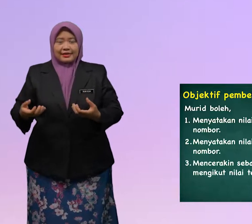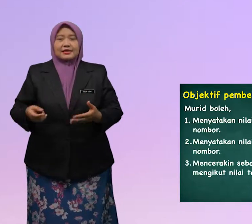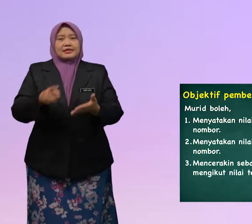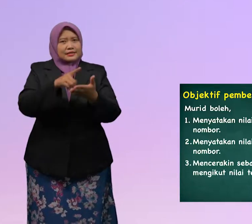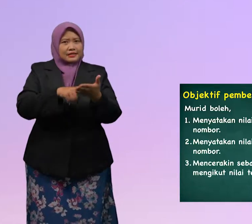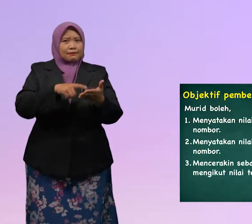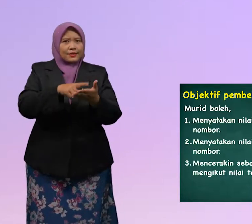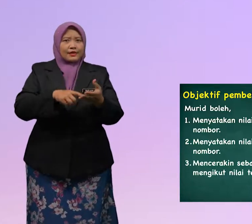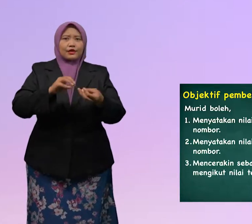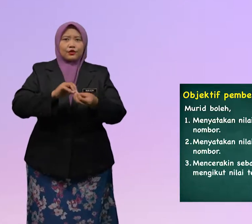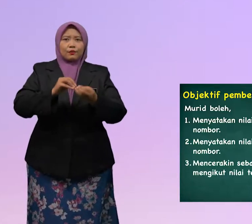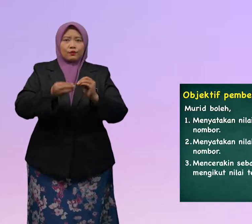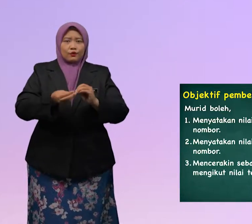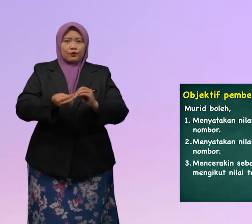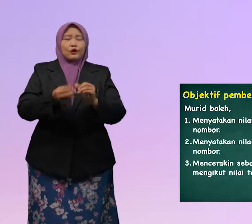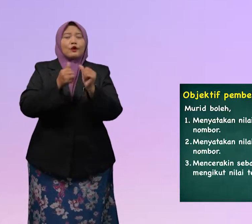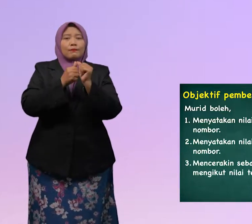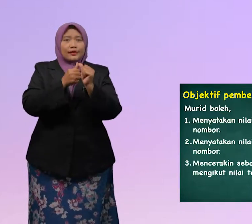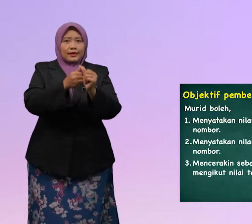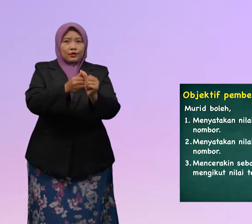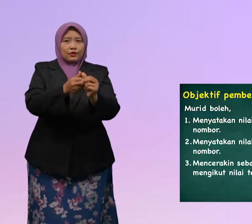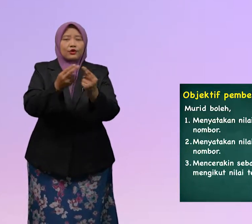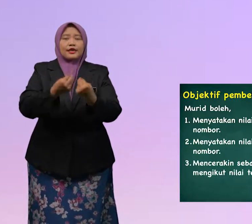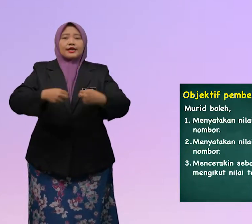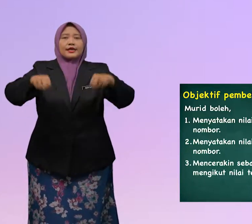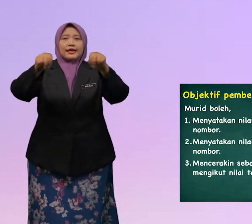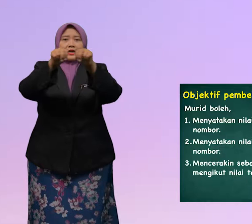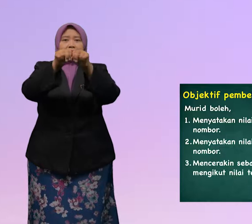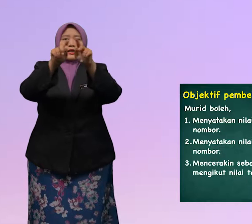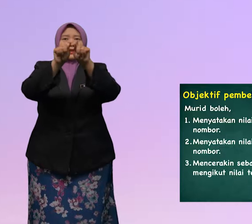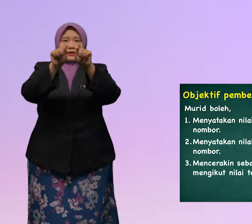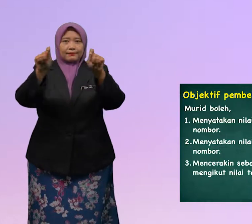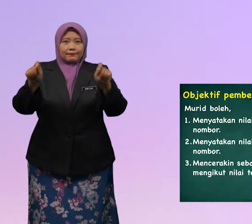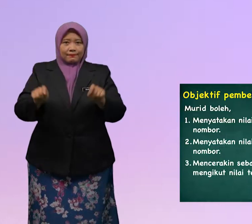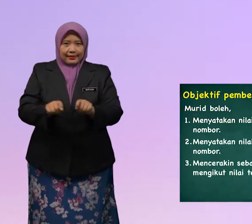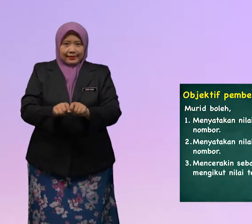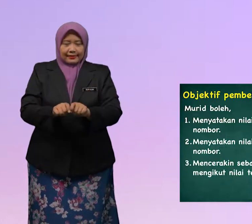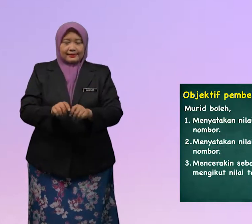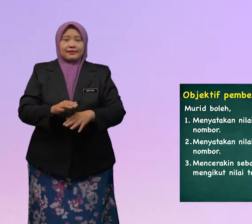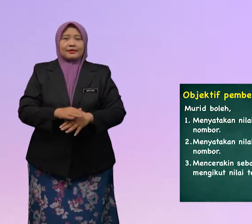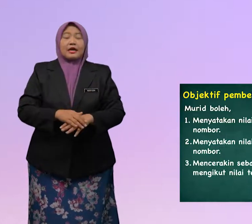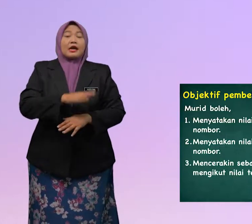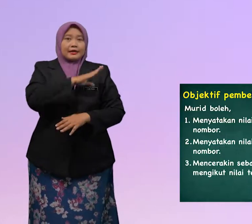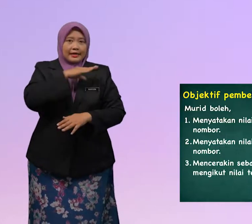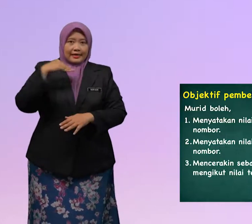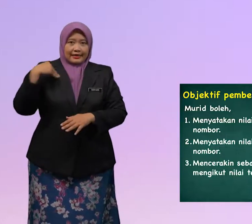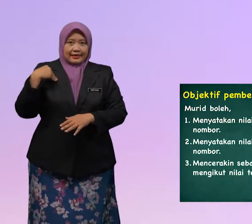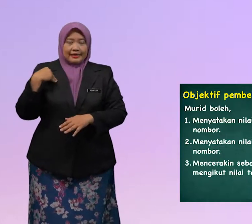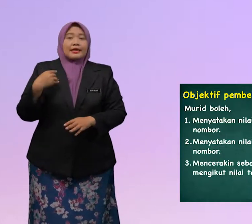mencerakinkan sebarang nombor mengikut nilai tempat. Dan